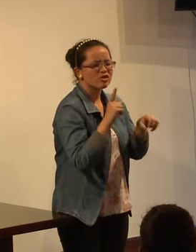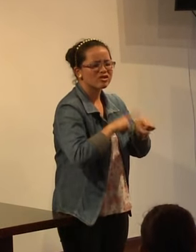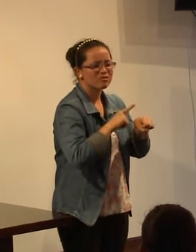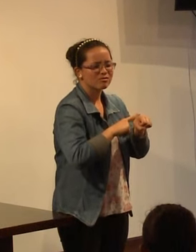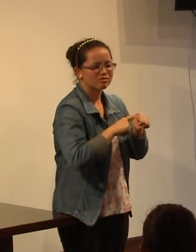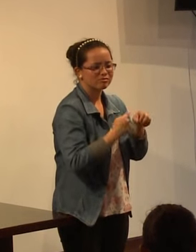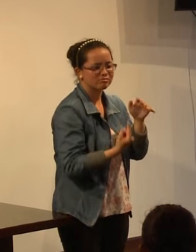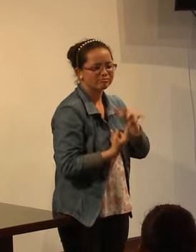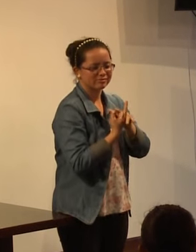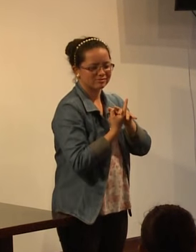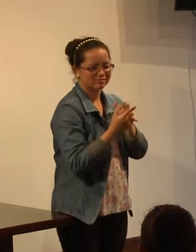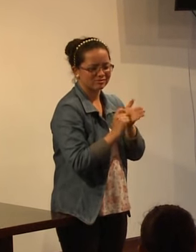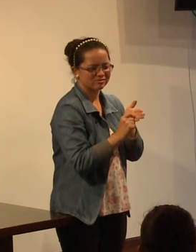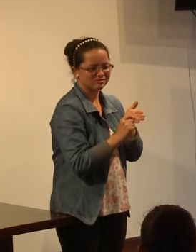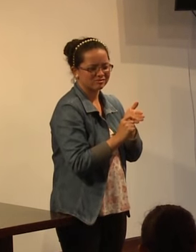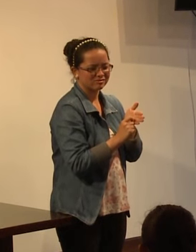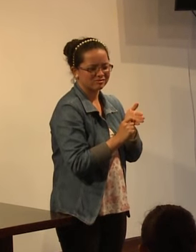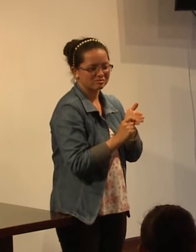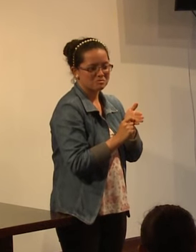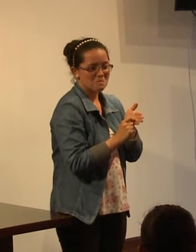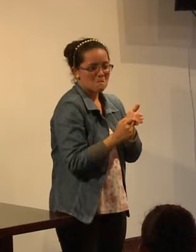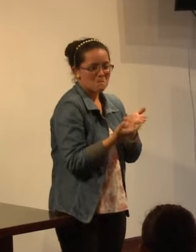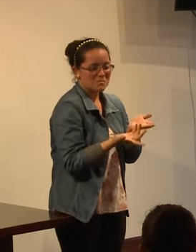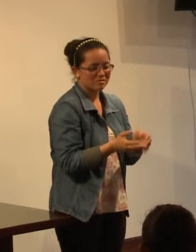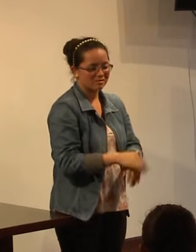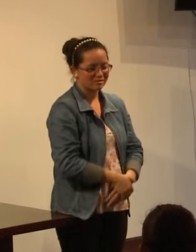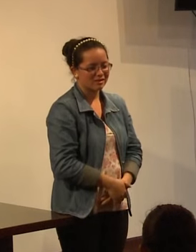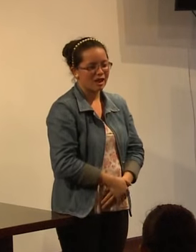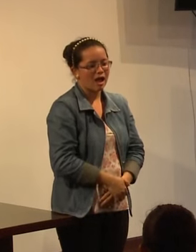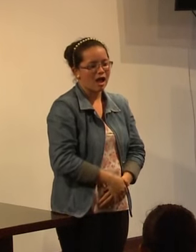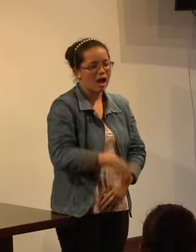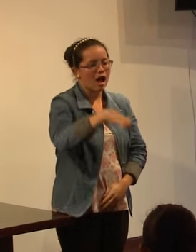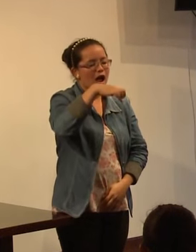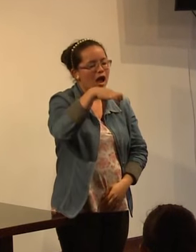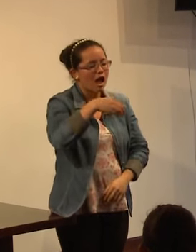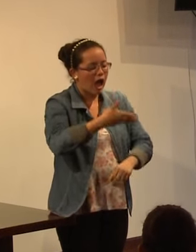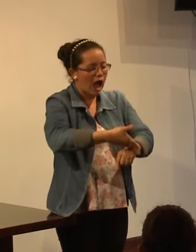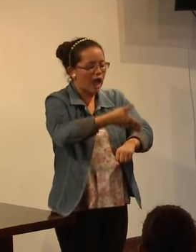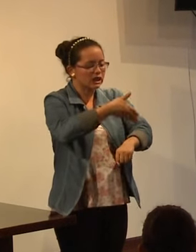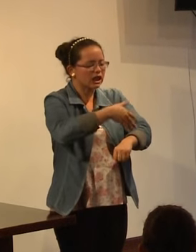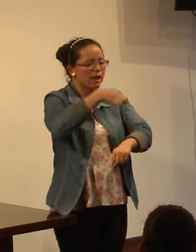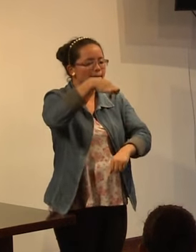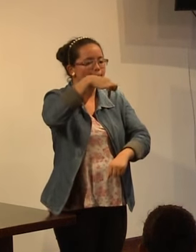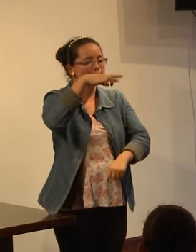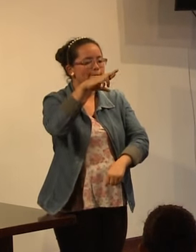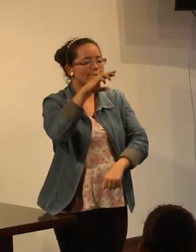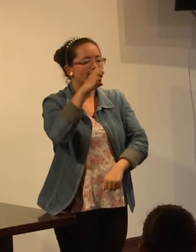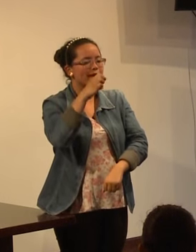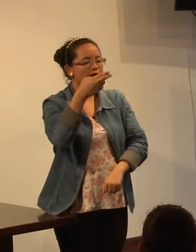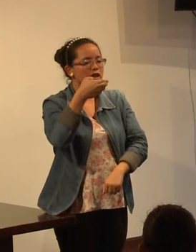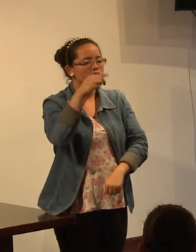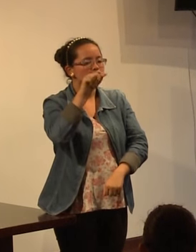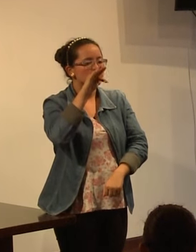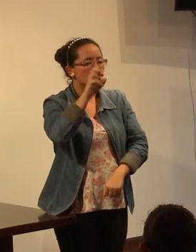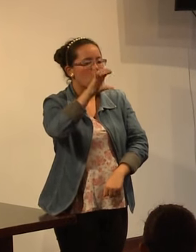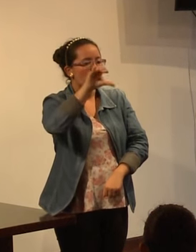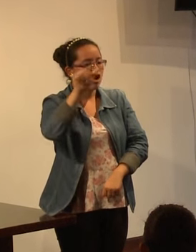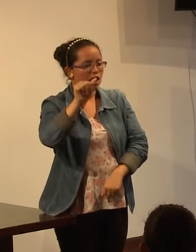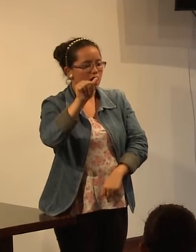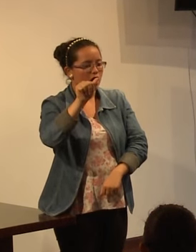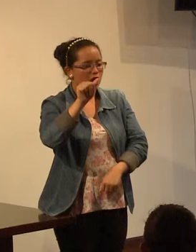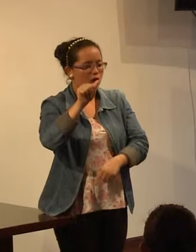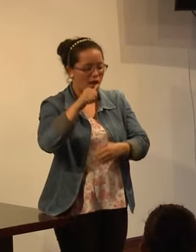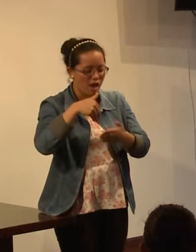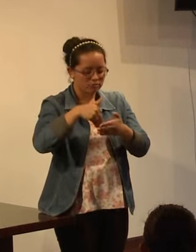De hecho, la historia se parte en historia y prehistoria justamente por la aparición de la escritura, ¿no? Antes de la escritura se llama prehistoria. Cuando aparece la escritura en la humanidad, entonces se llama